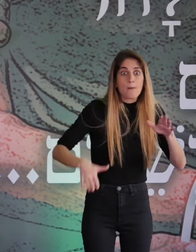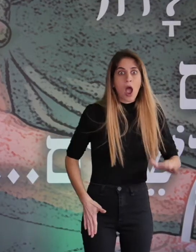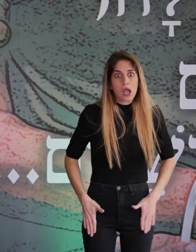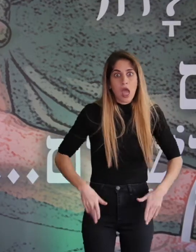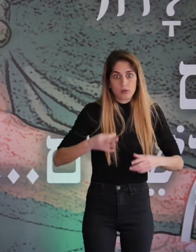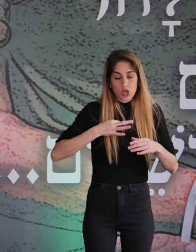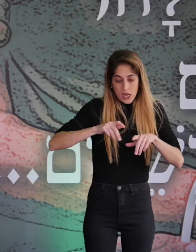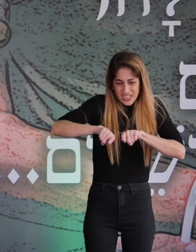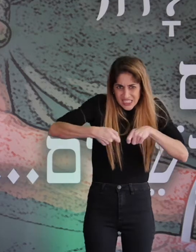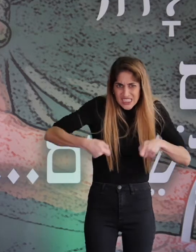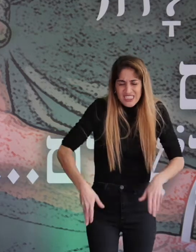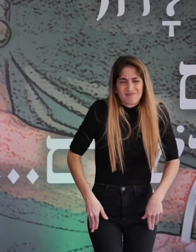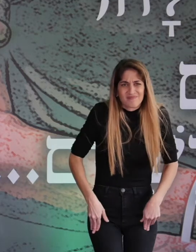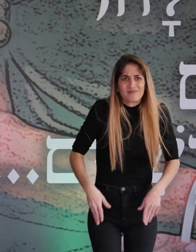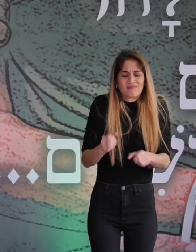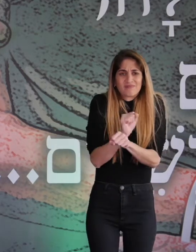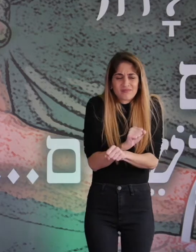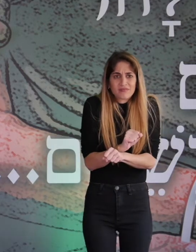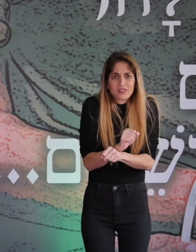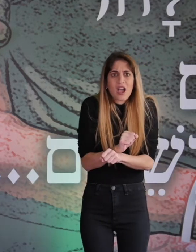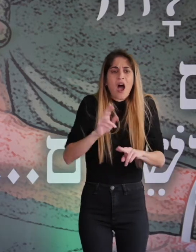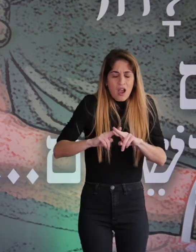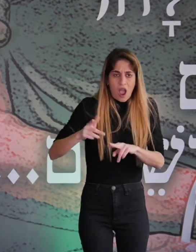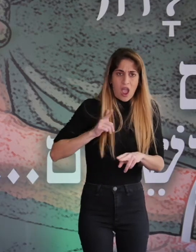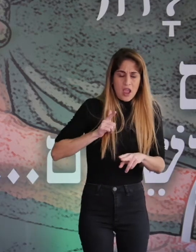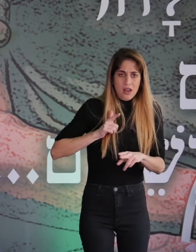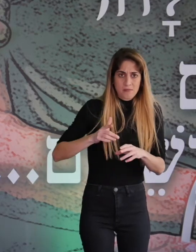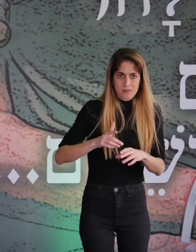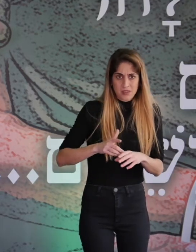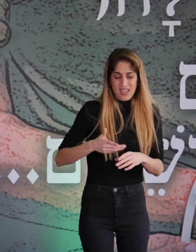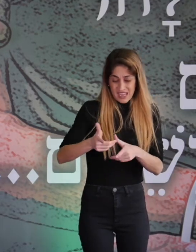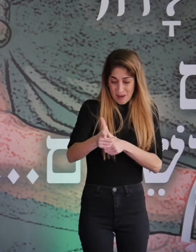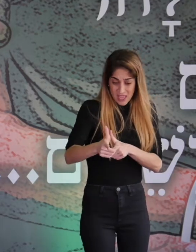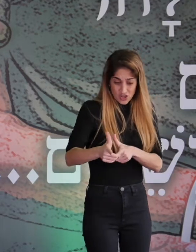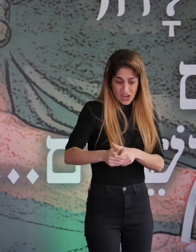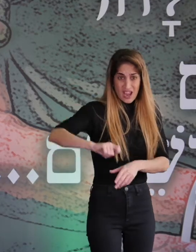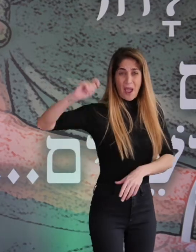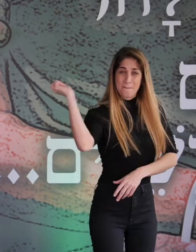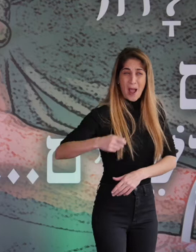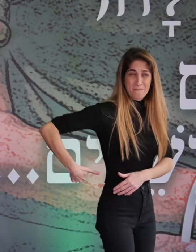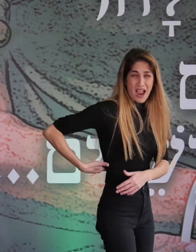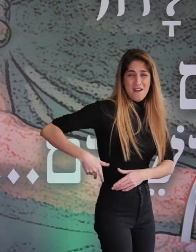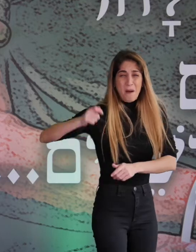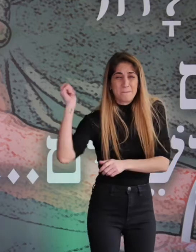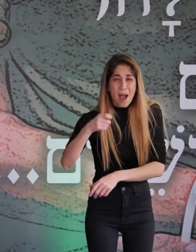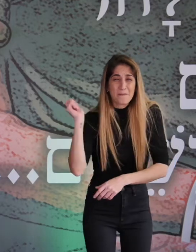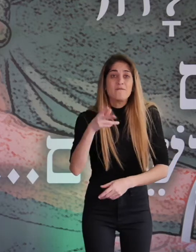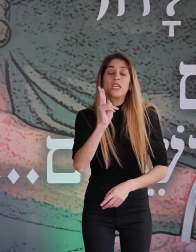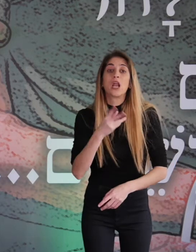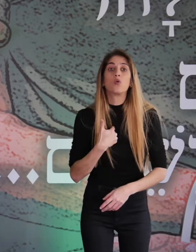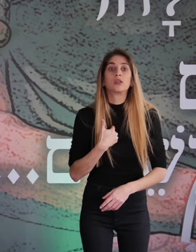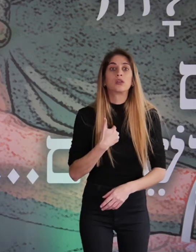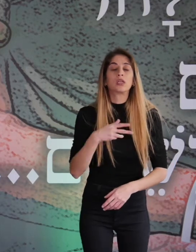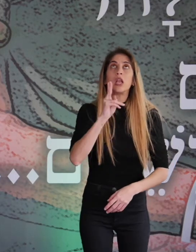קשר באזיקים. אחרי זה החיילים יקרו אותי בגב עם הרובים שלהם וקיללו אותי. הם קיללו